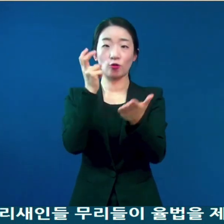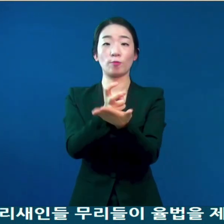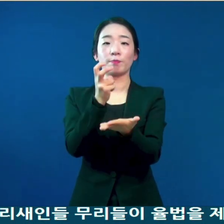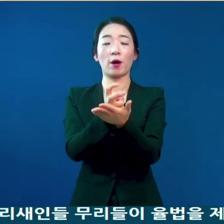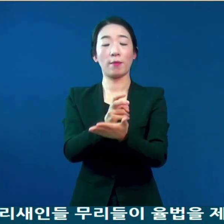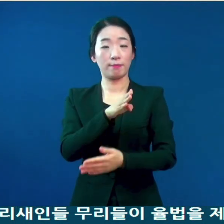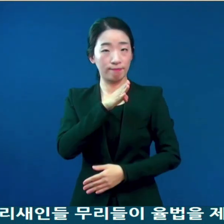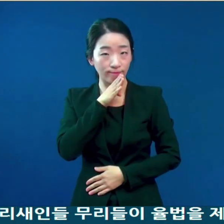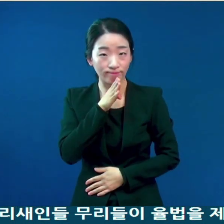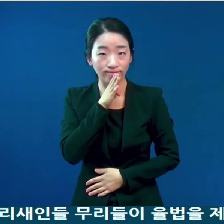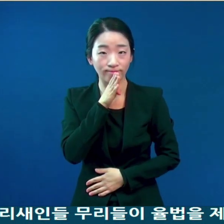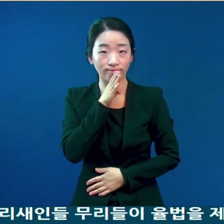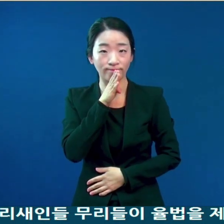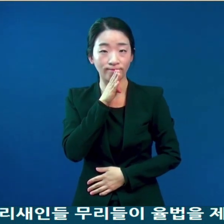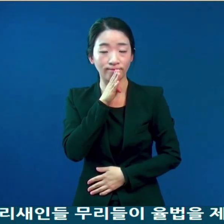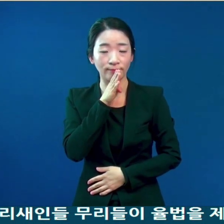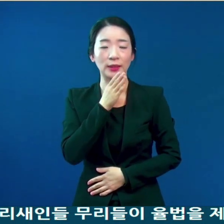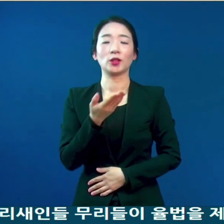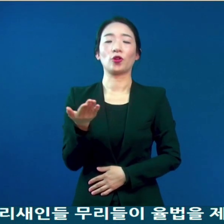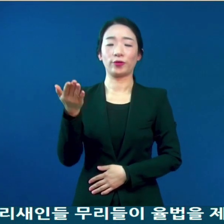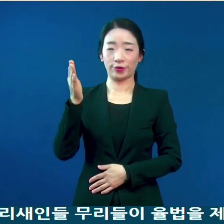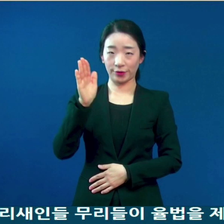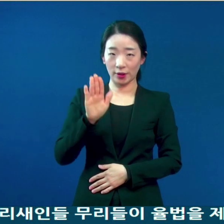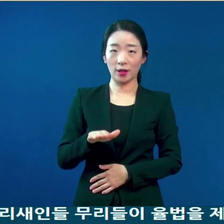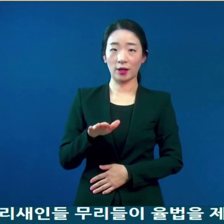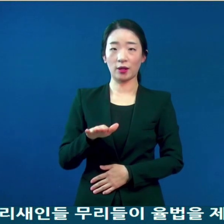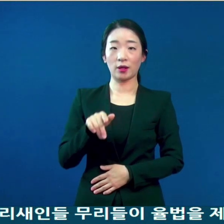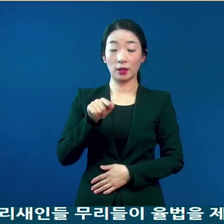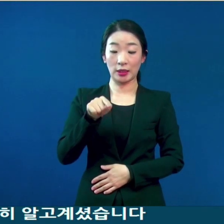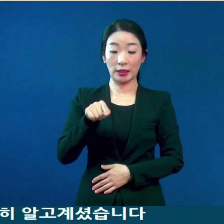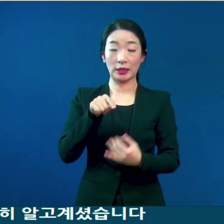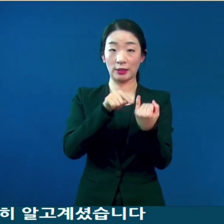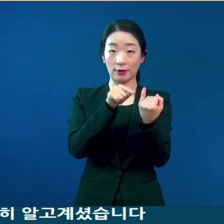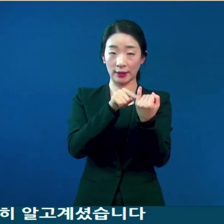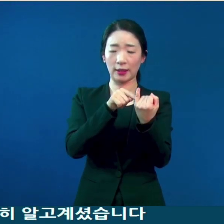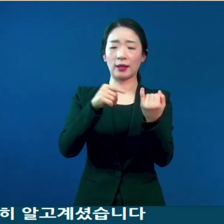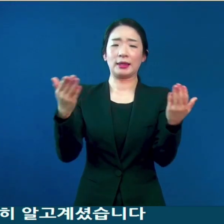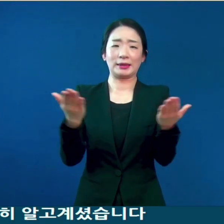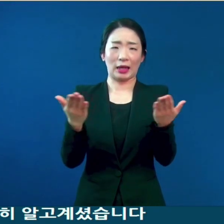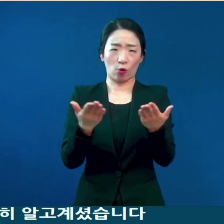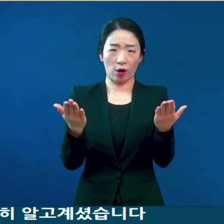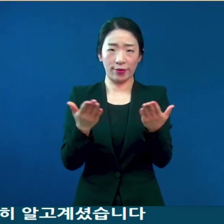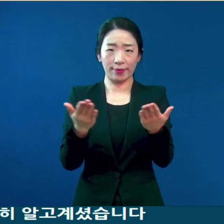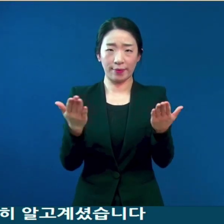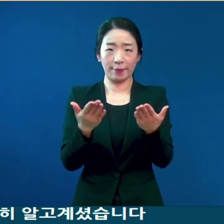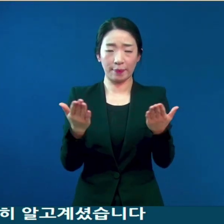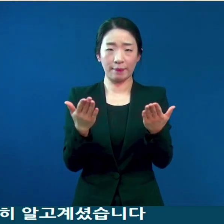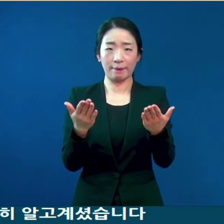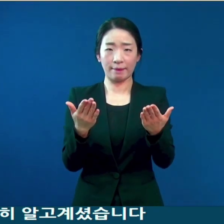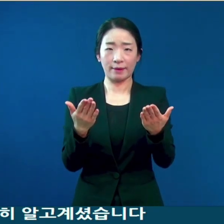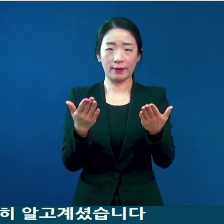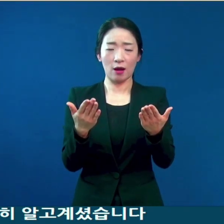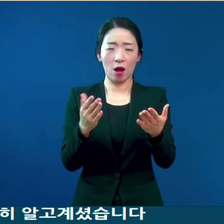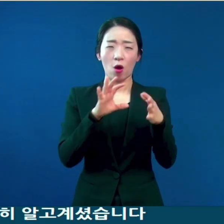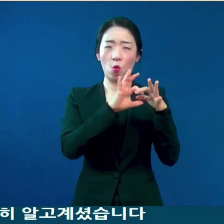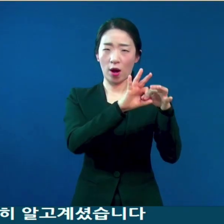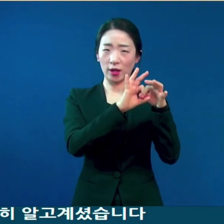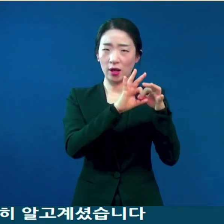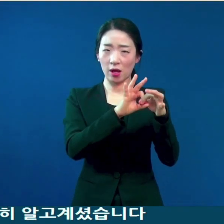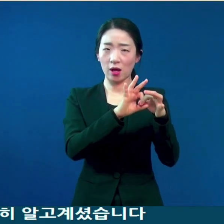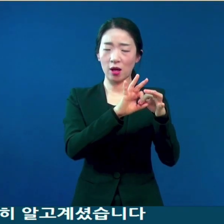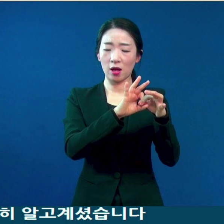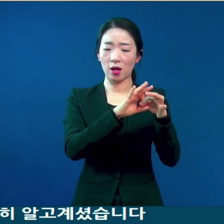그런데요, 이 사건에 연루되어 있는 사람이나